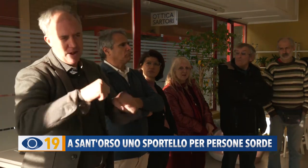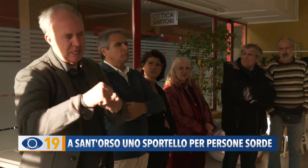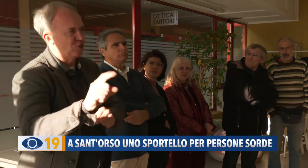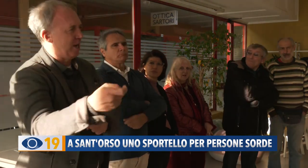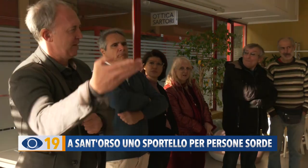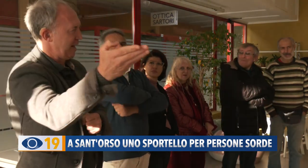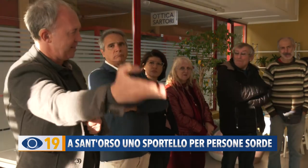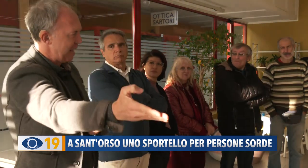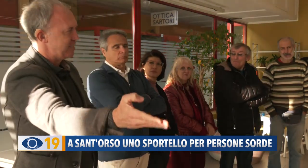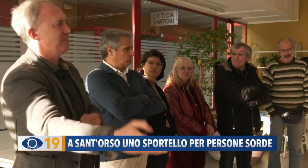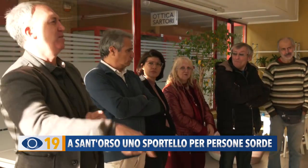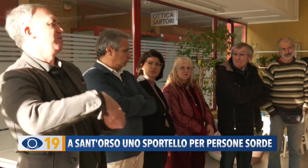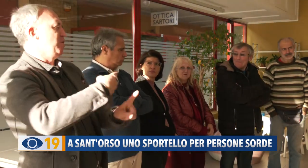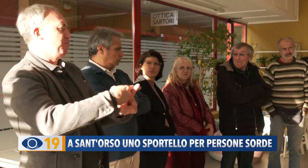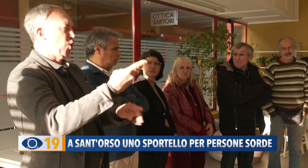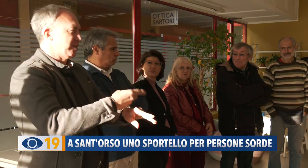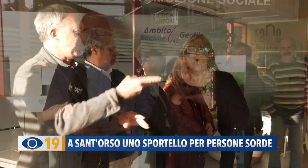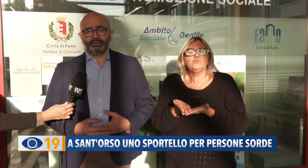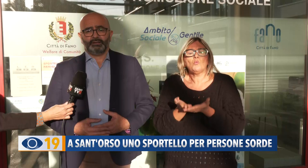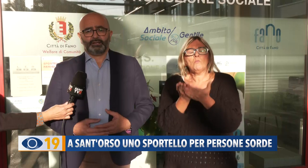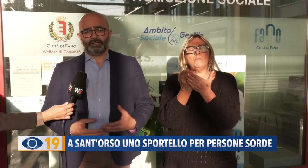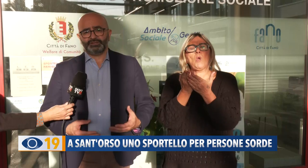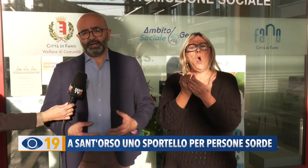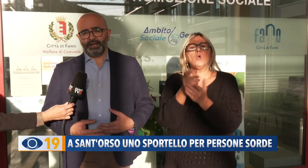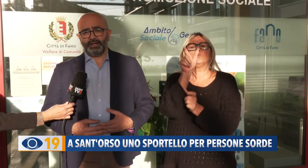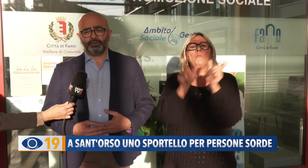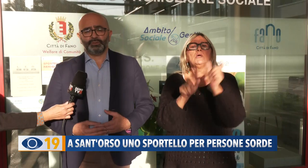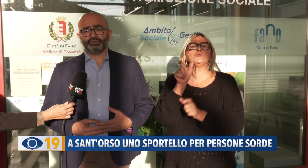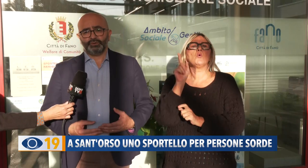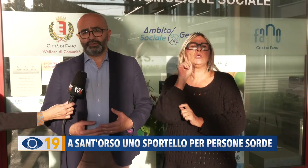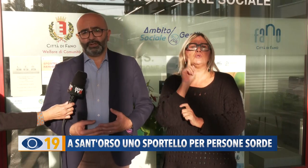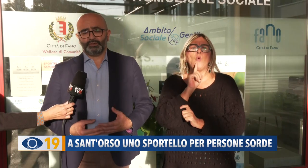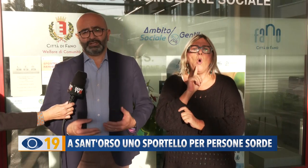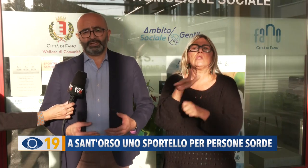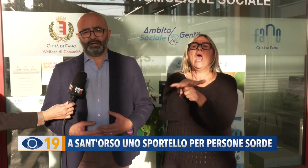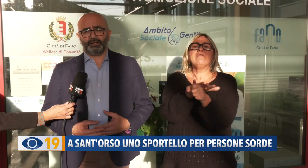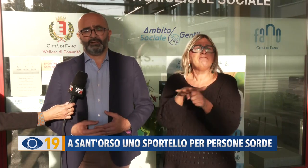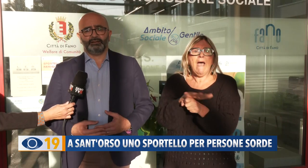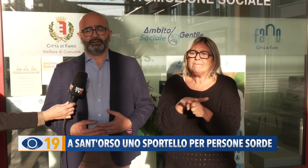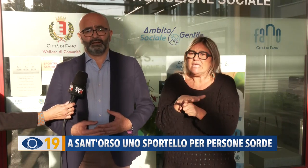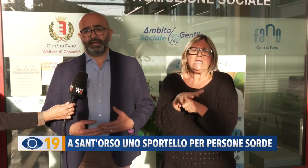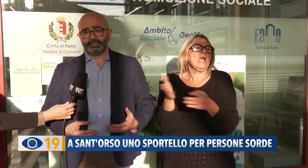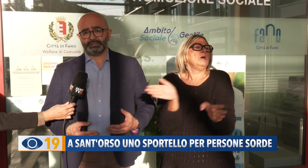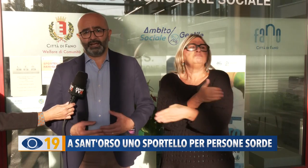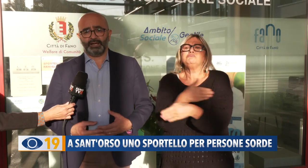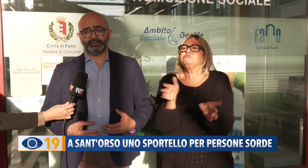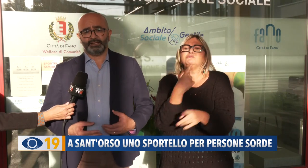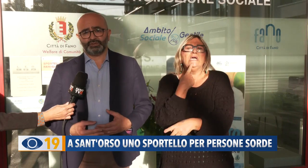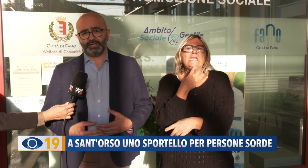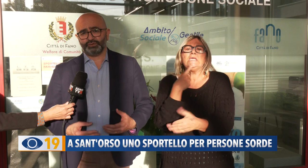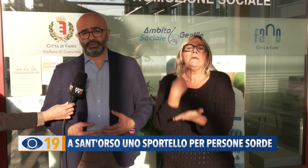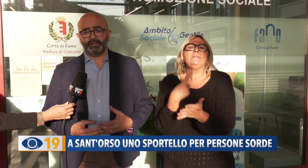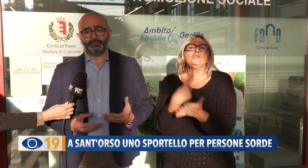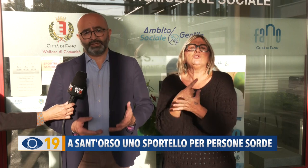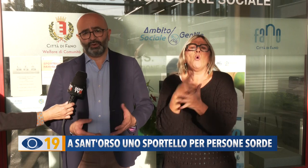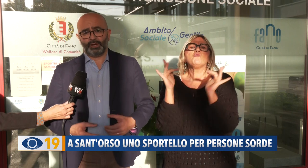persone sorde, ai loro familiari o alle persone che in generale hanno bisogno di contattare l'ENS che è l'Ente